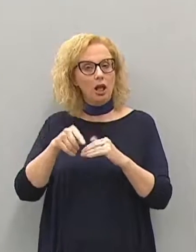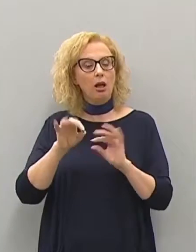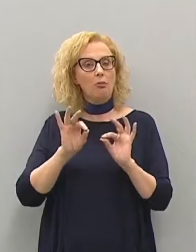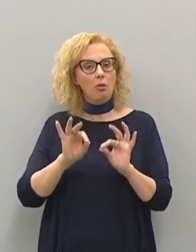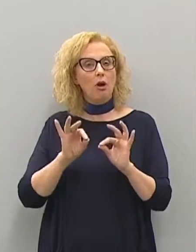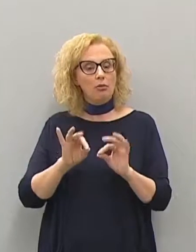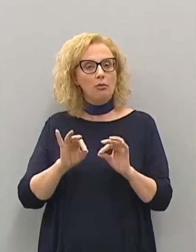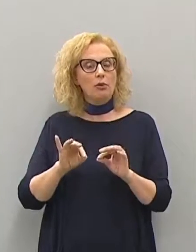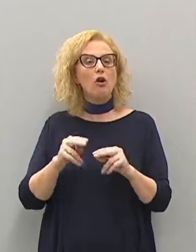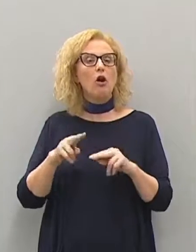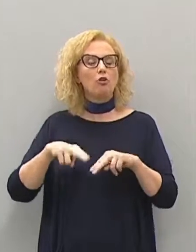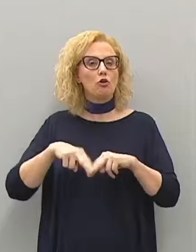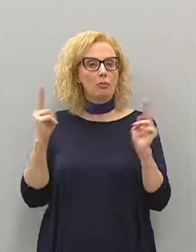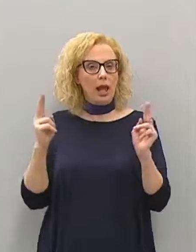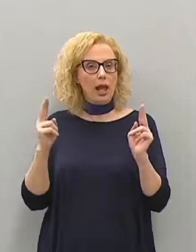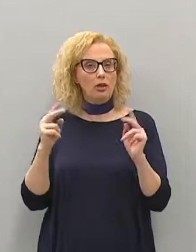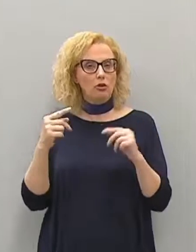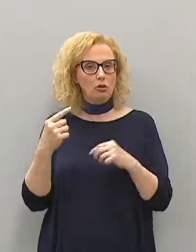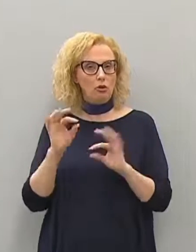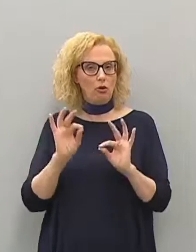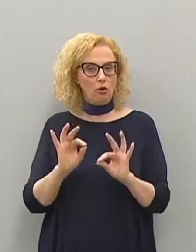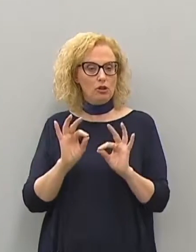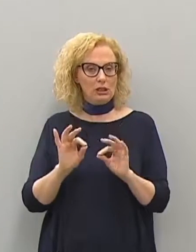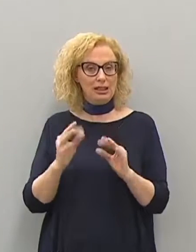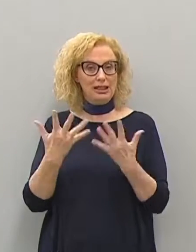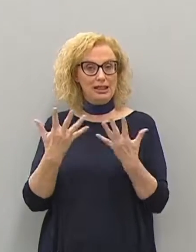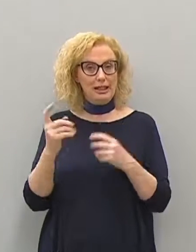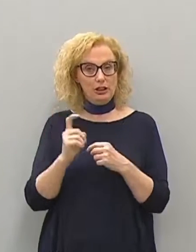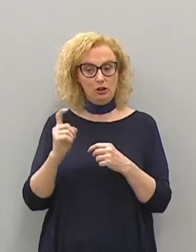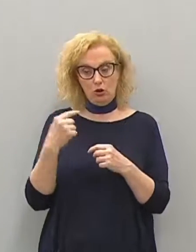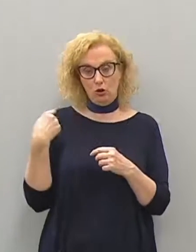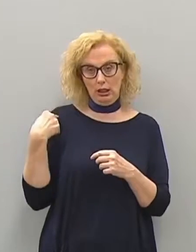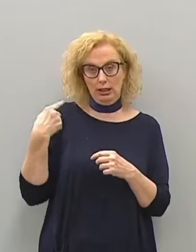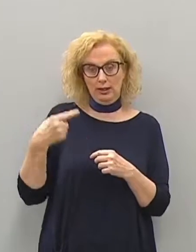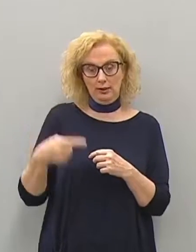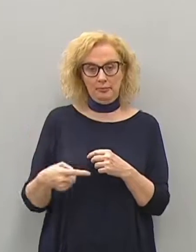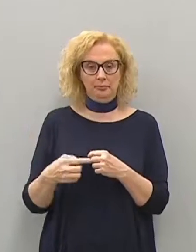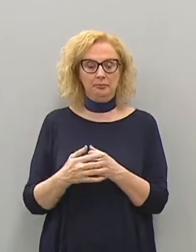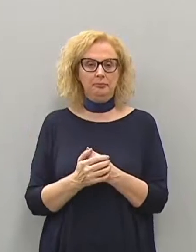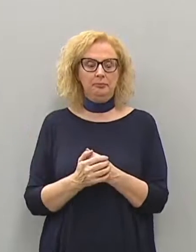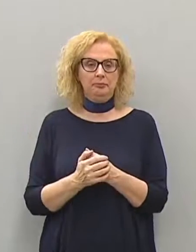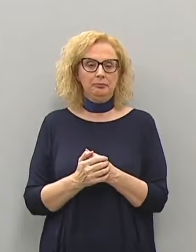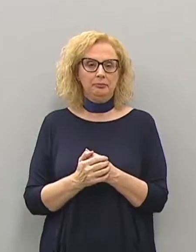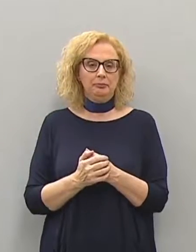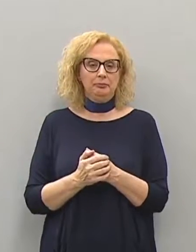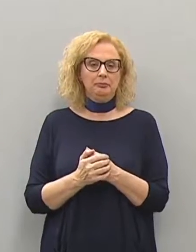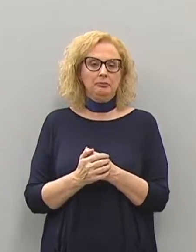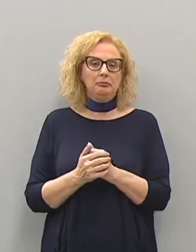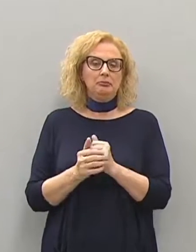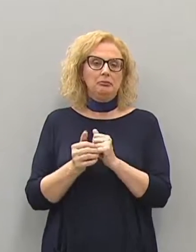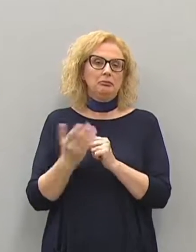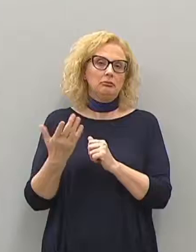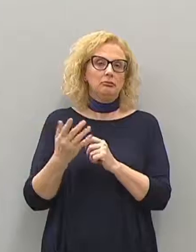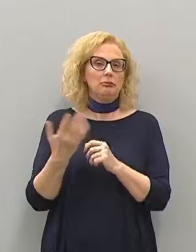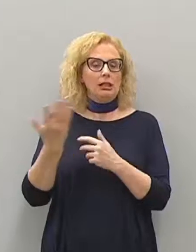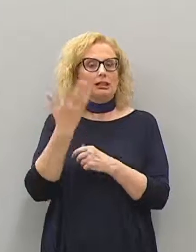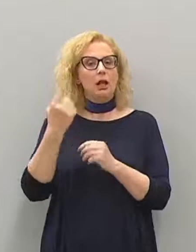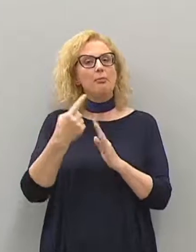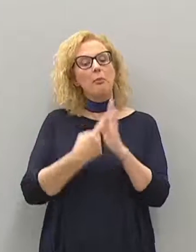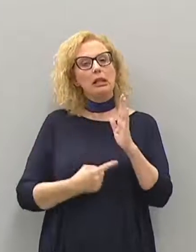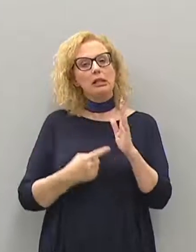negli ultimi dieci giorni e se precedentemente diciamo durante il mese di novembre